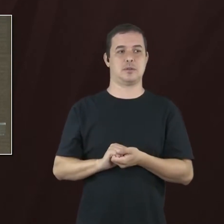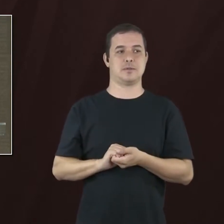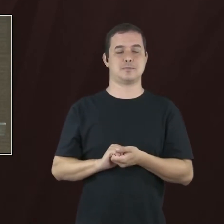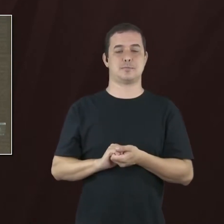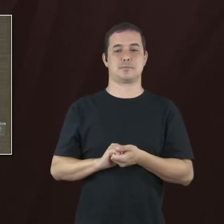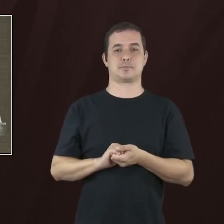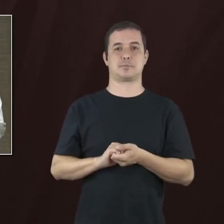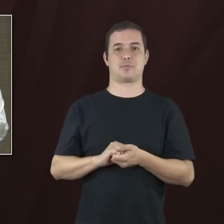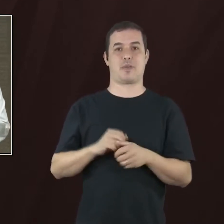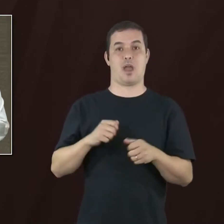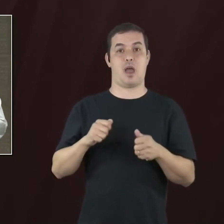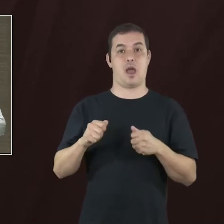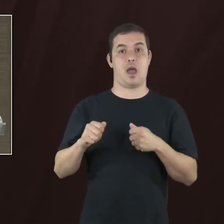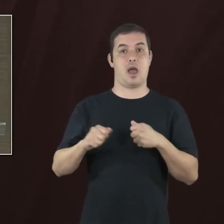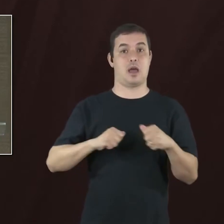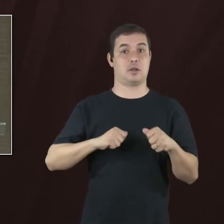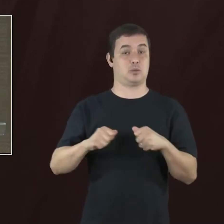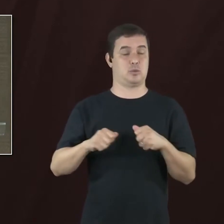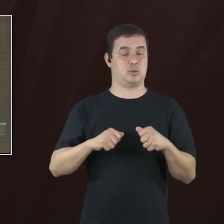Atos 1, 4 e 5.